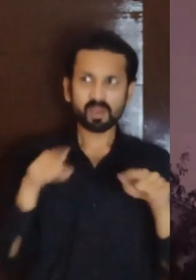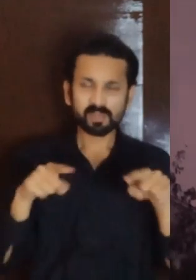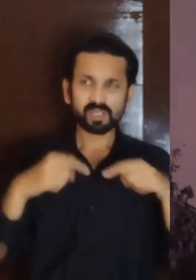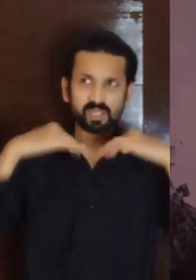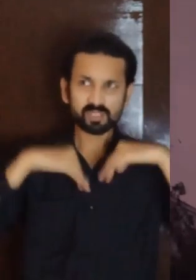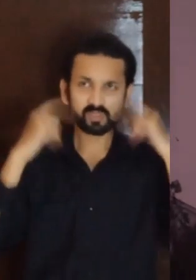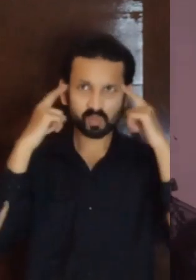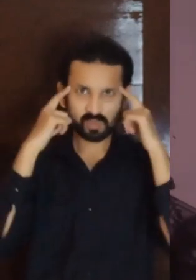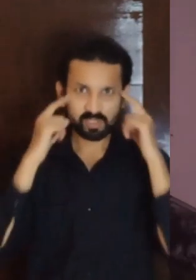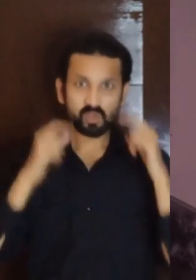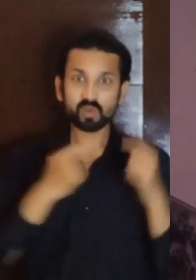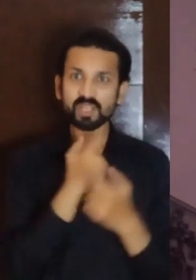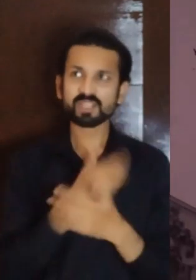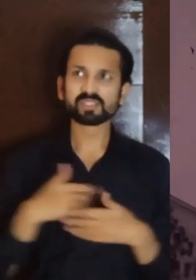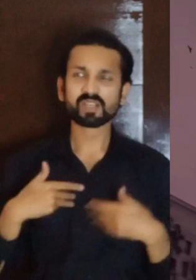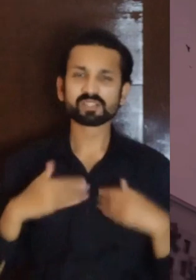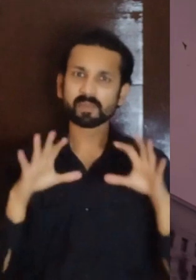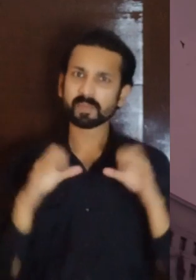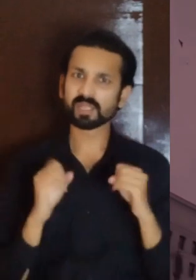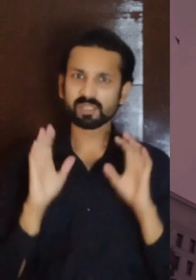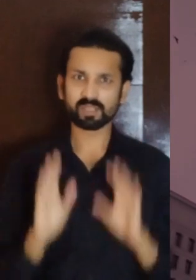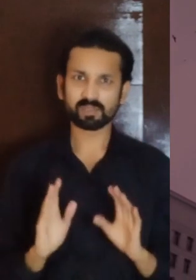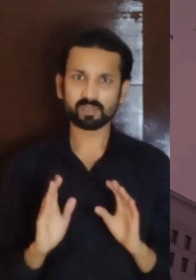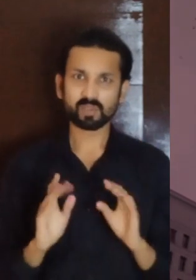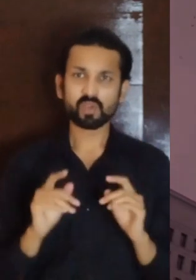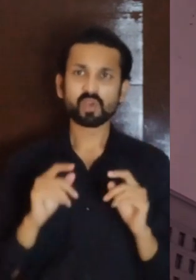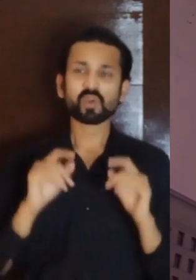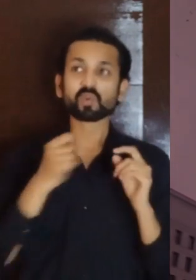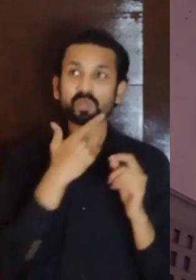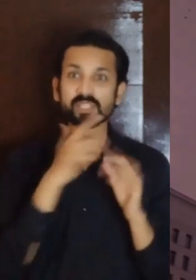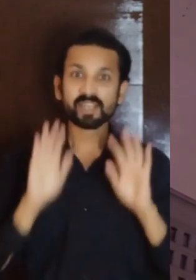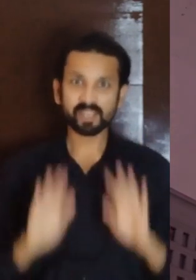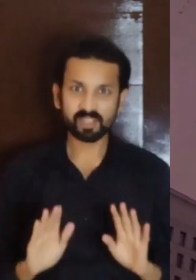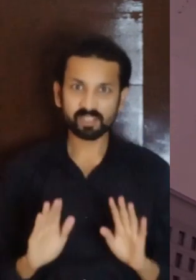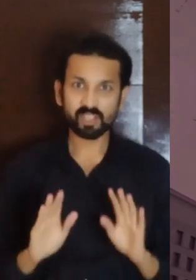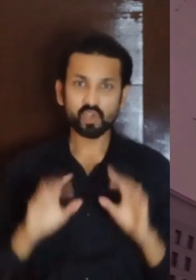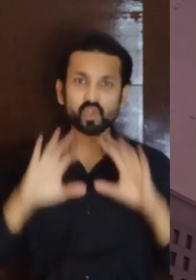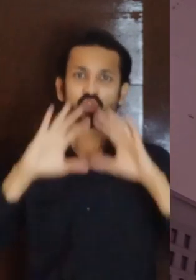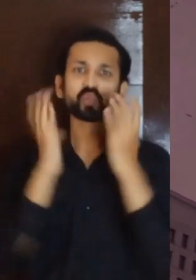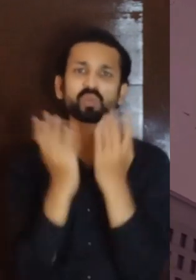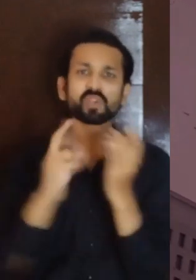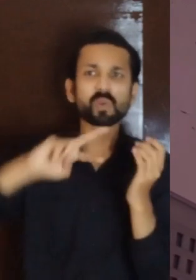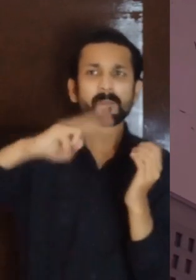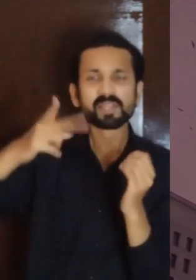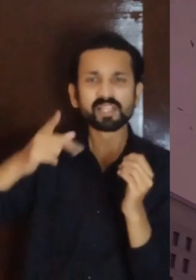आपके अंदर की सोच और एहसासात से मिलती हैं। खुश रहने के लिए